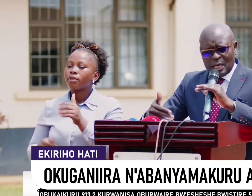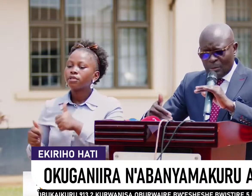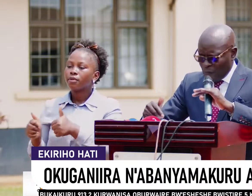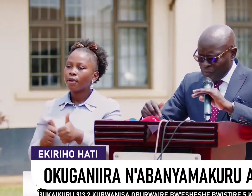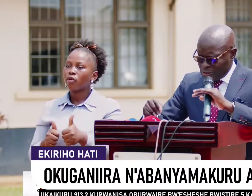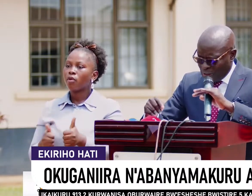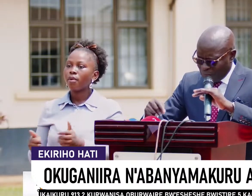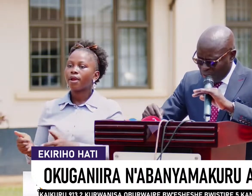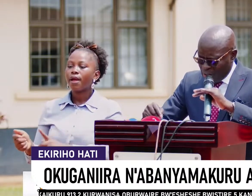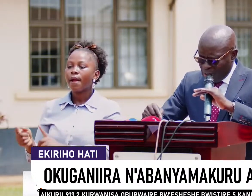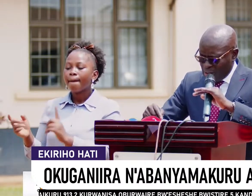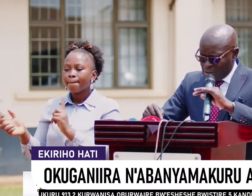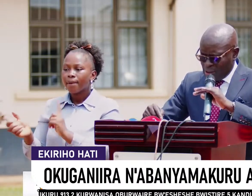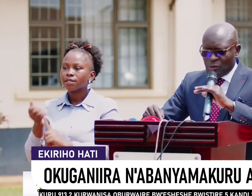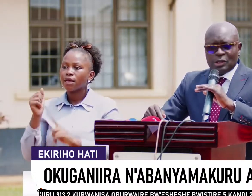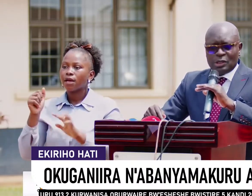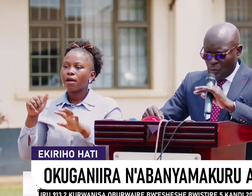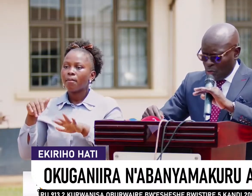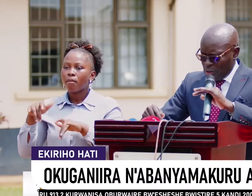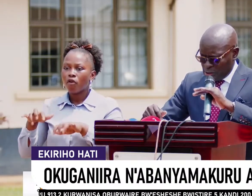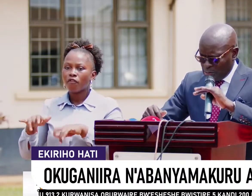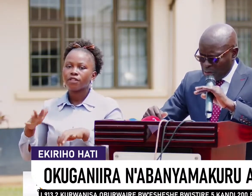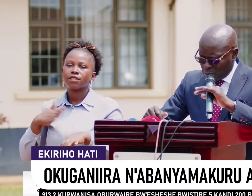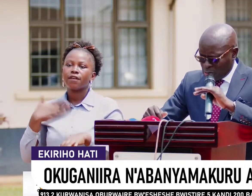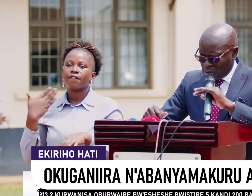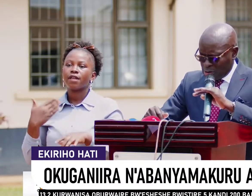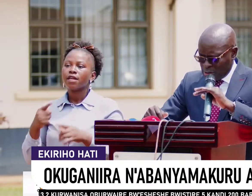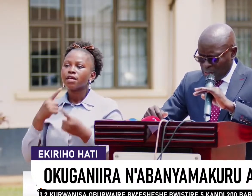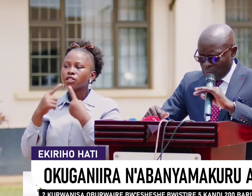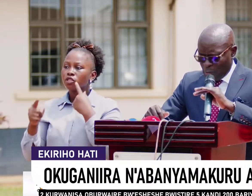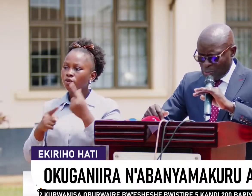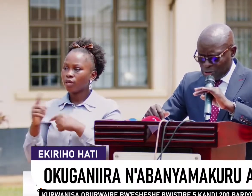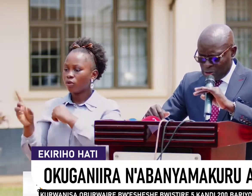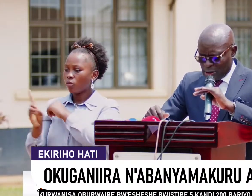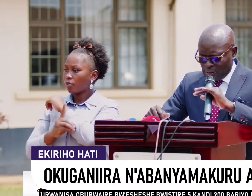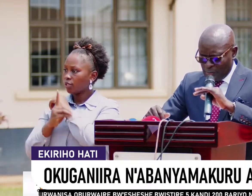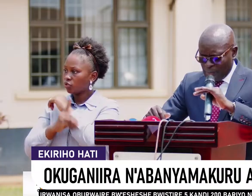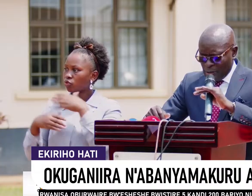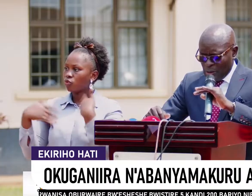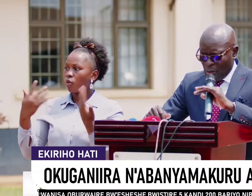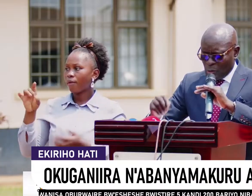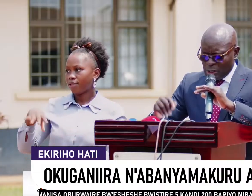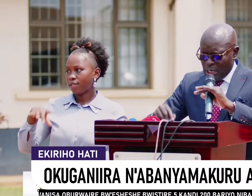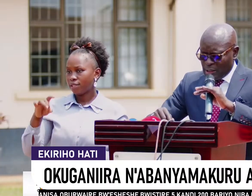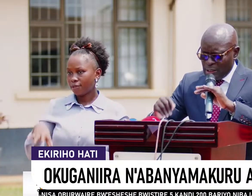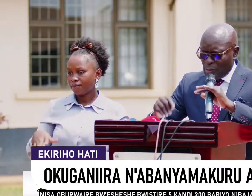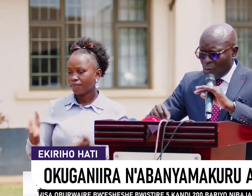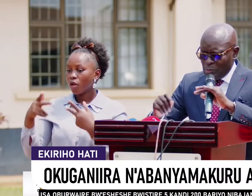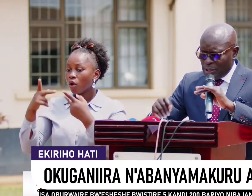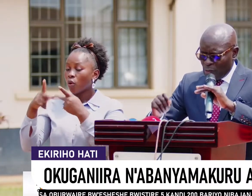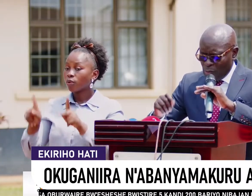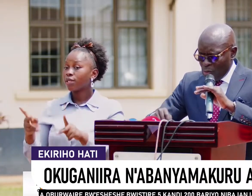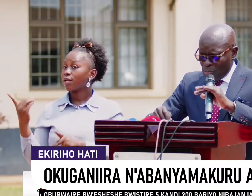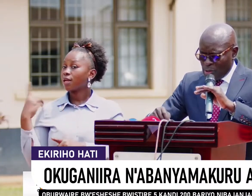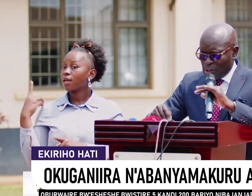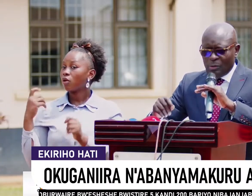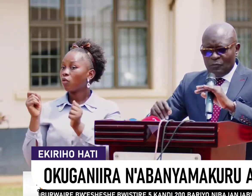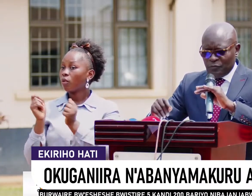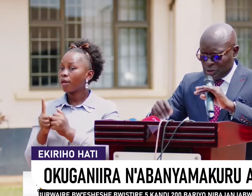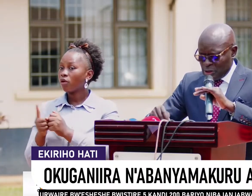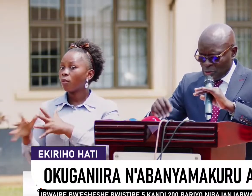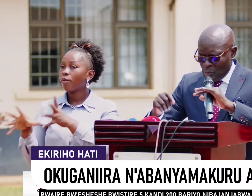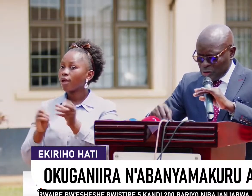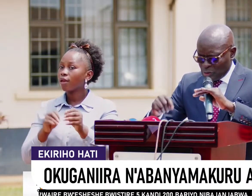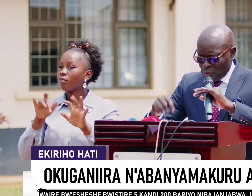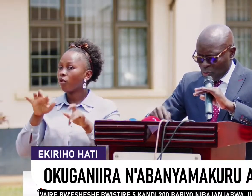bagenda zisanga mu office zaffe zenjogeddeko eziri mu district oba mu city. Okutandika ennaku 11 mugende